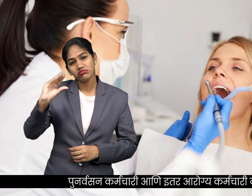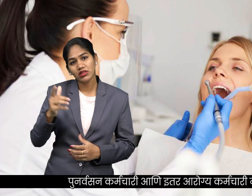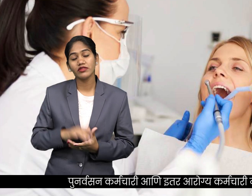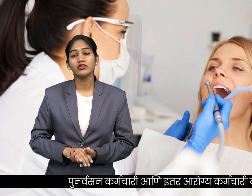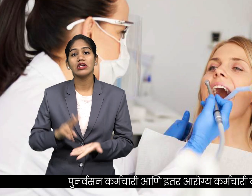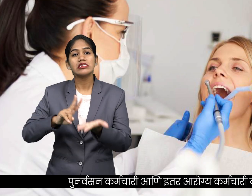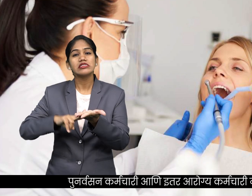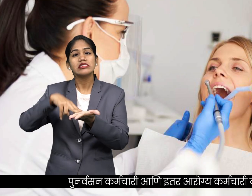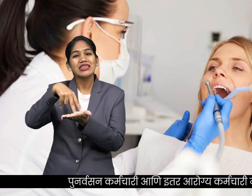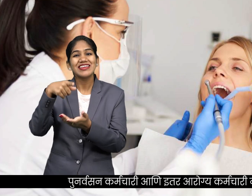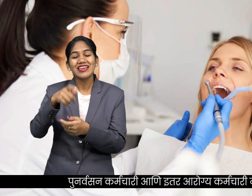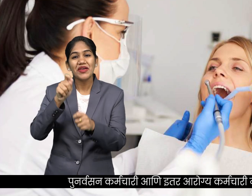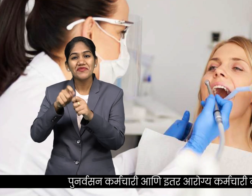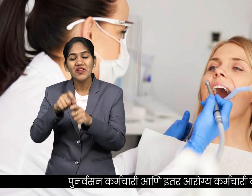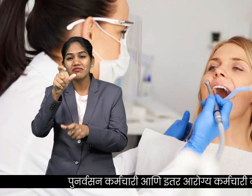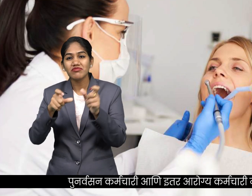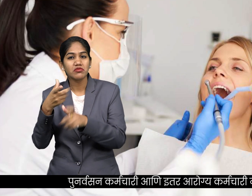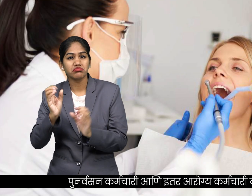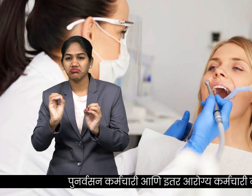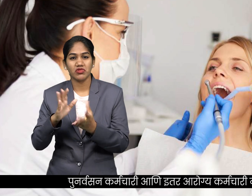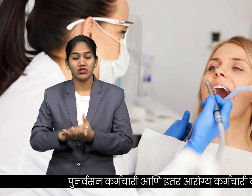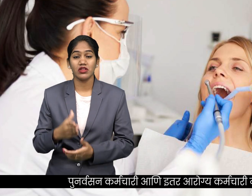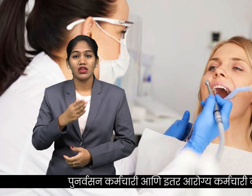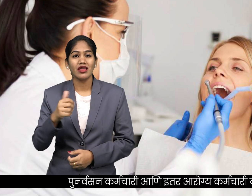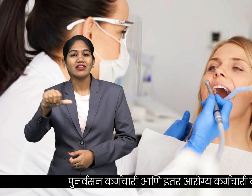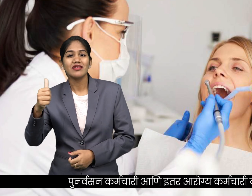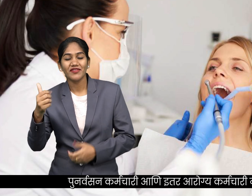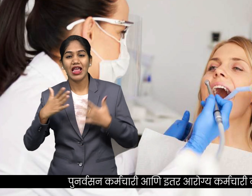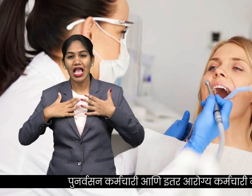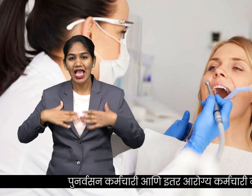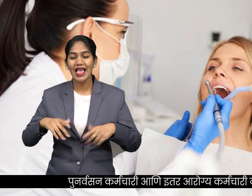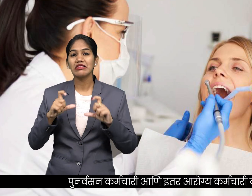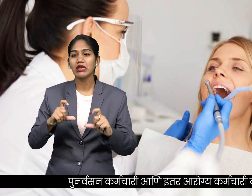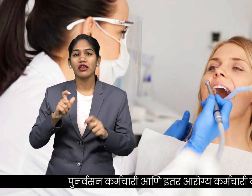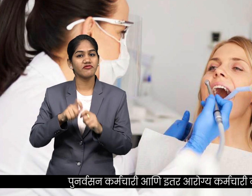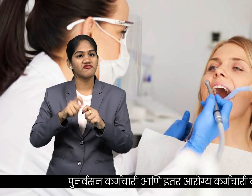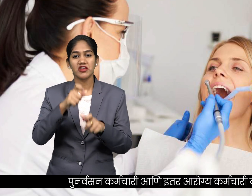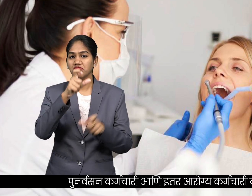पुनर्वसन कर्मचारी आणि इतर आरोग्य कर्मचारी नाही.